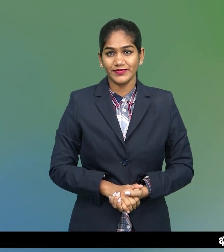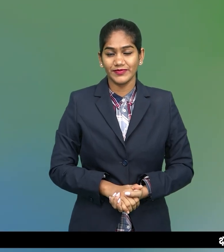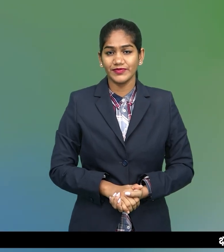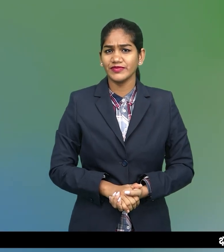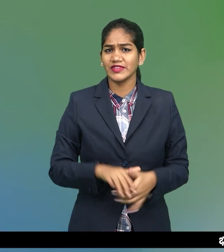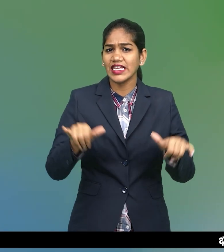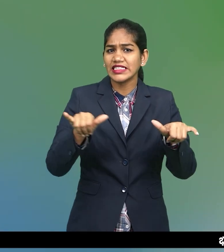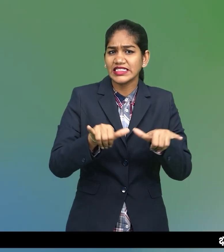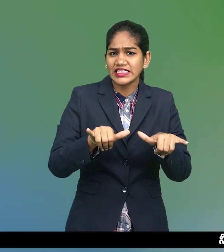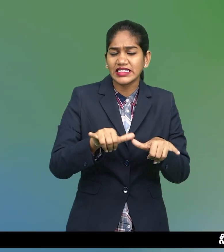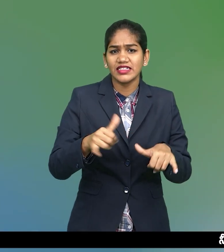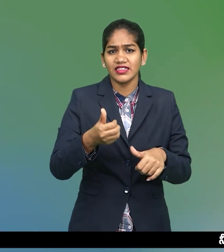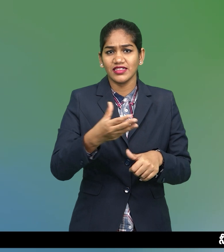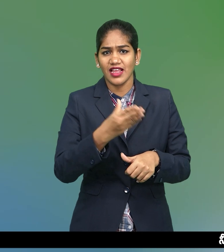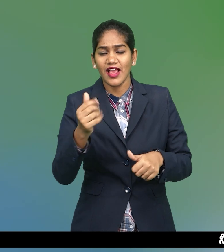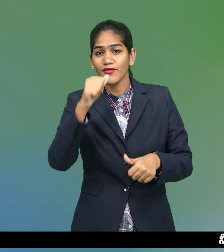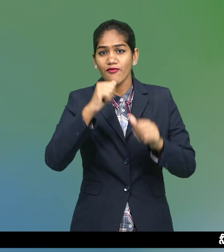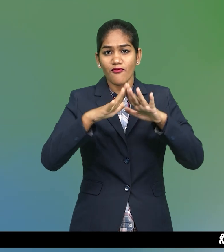భూమి మరియు నీటి సంబంధం.